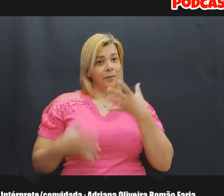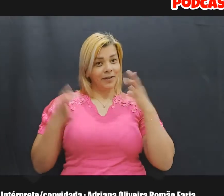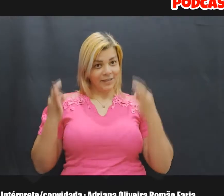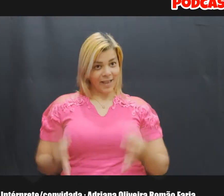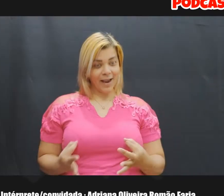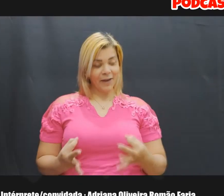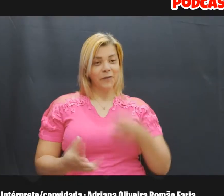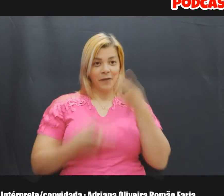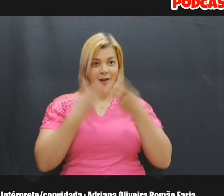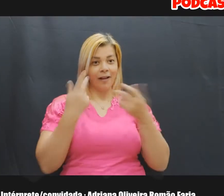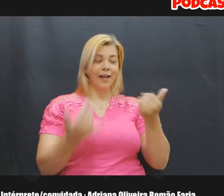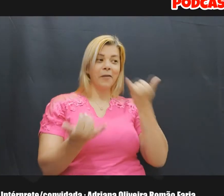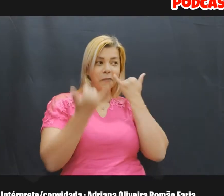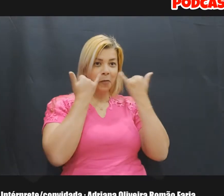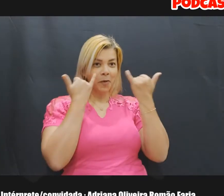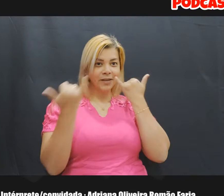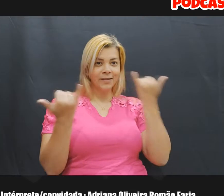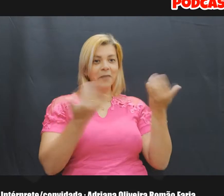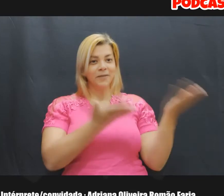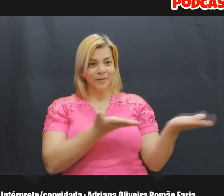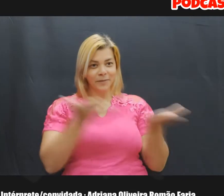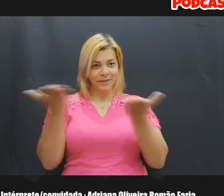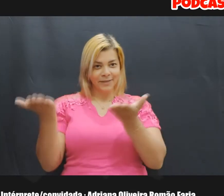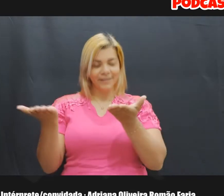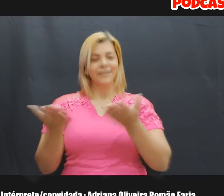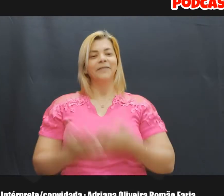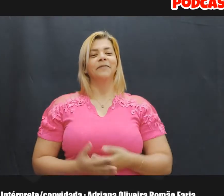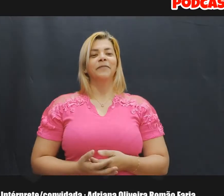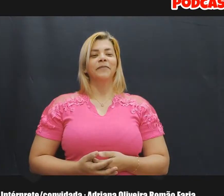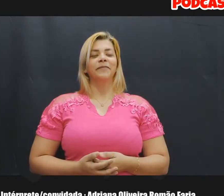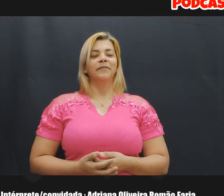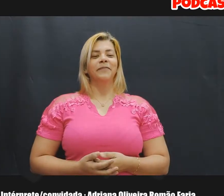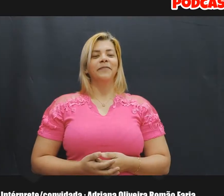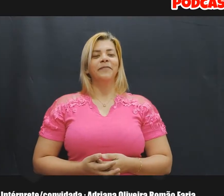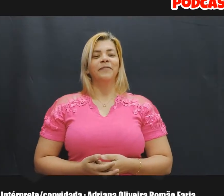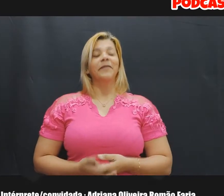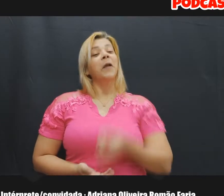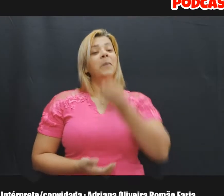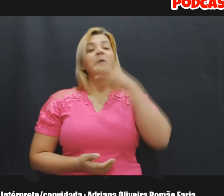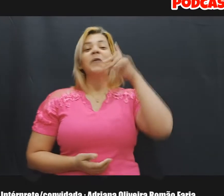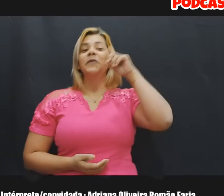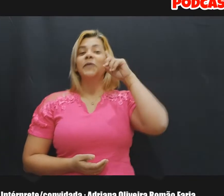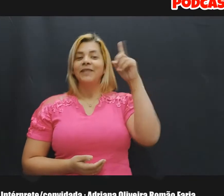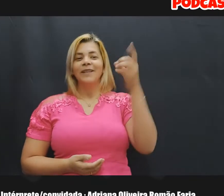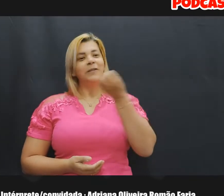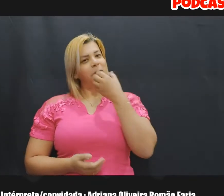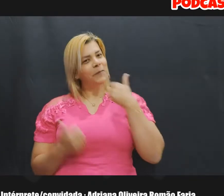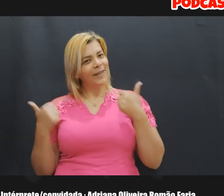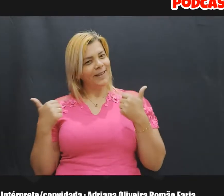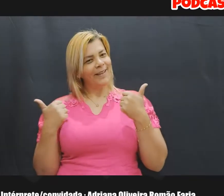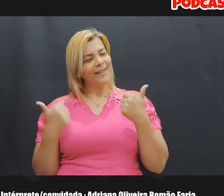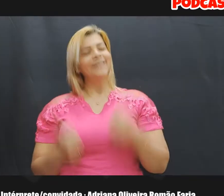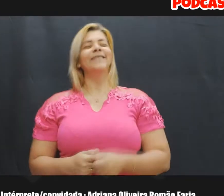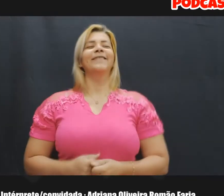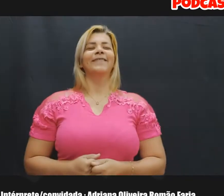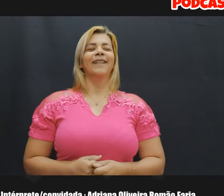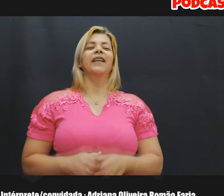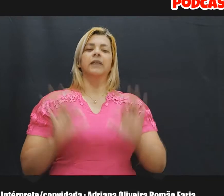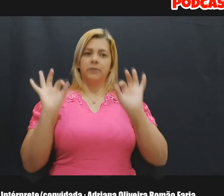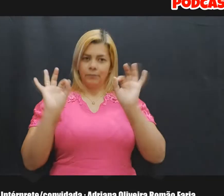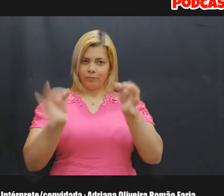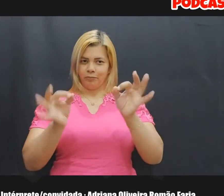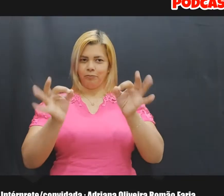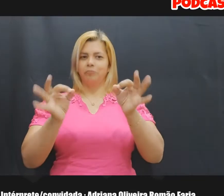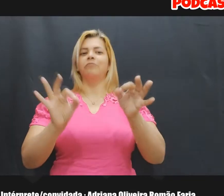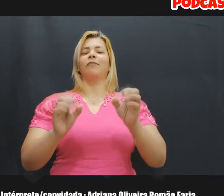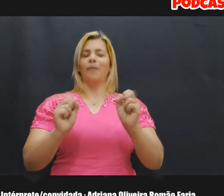Faltou alguma informação? Se apresente para o pessoal, por favor. Bom dia, Ed, tudo bem? Tá